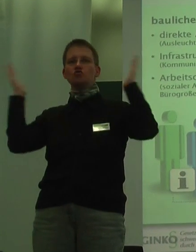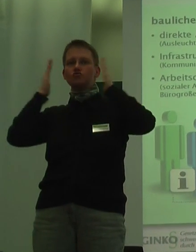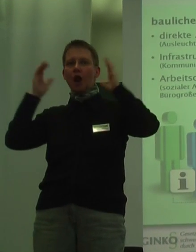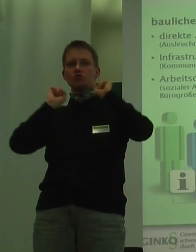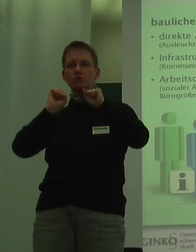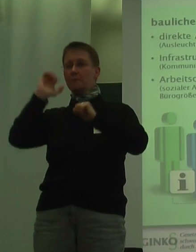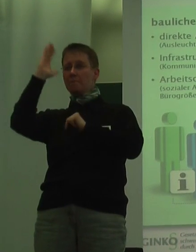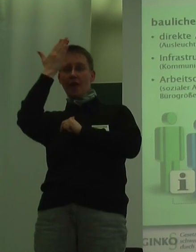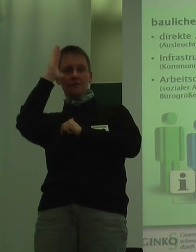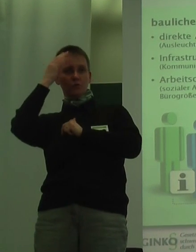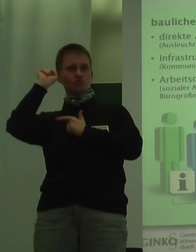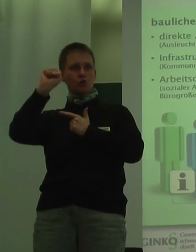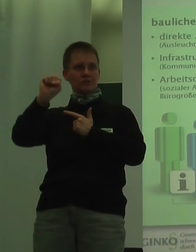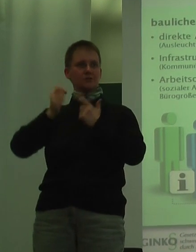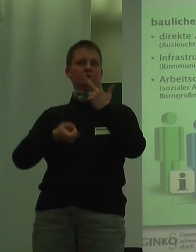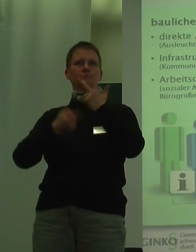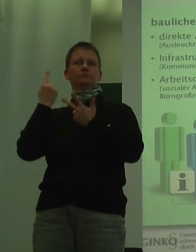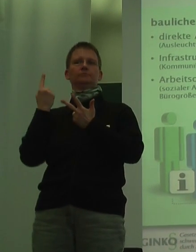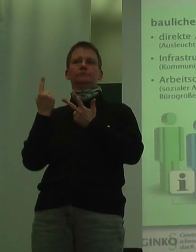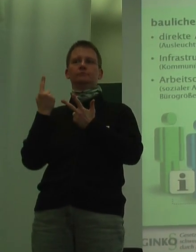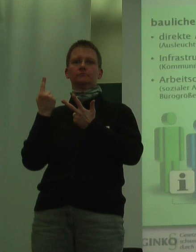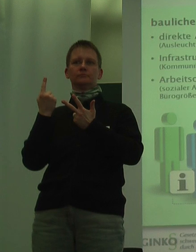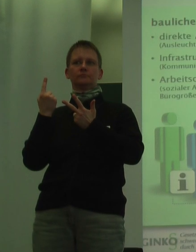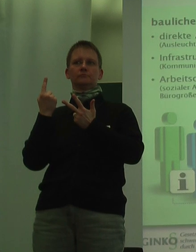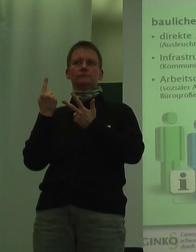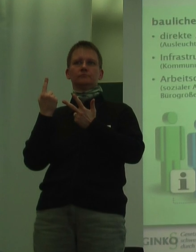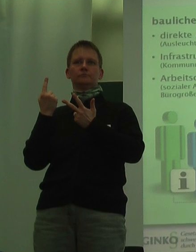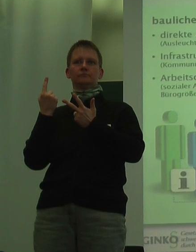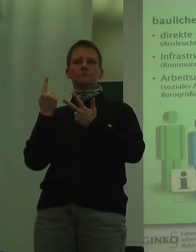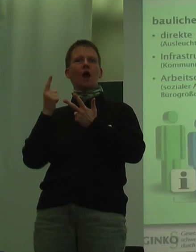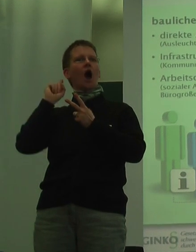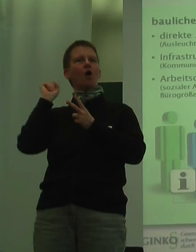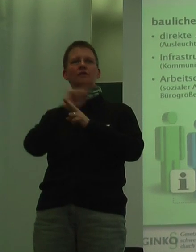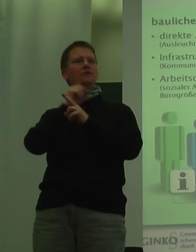Ländschutz, aber auch von einer nicht beeinträchtigenden